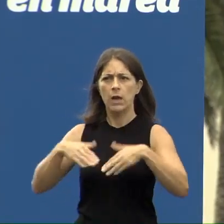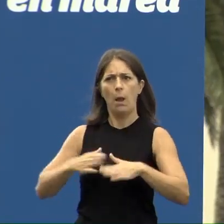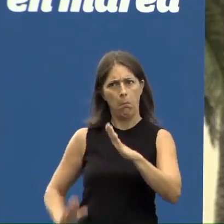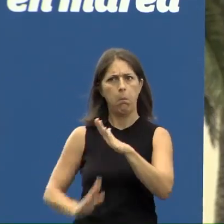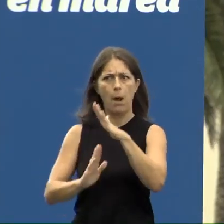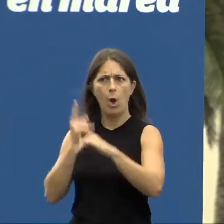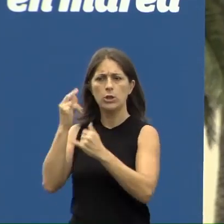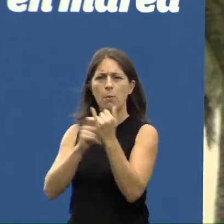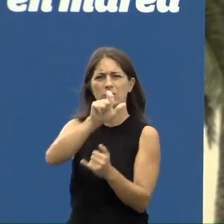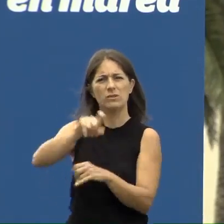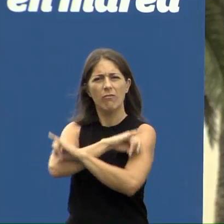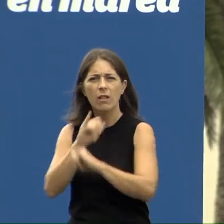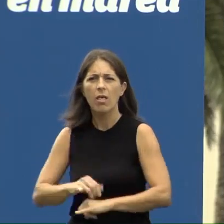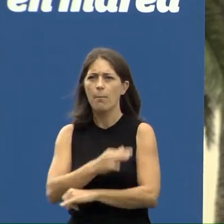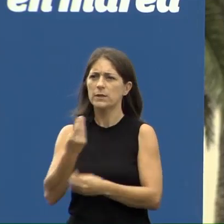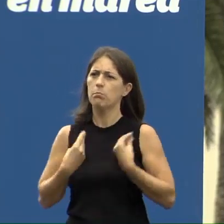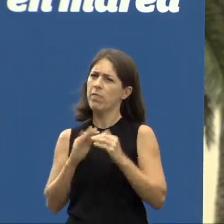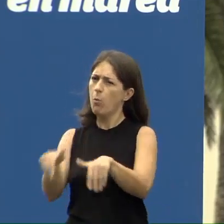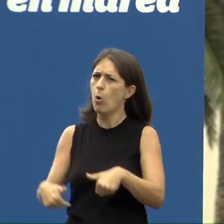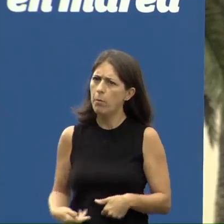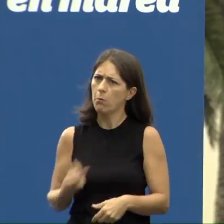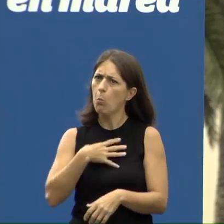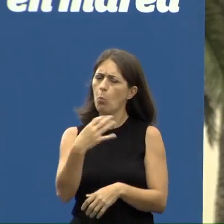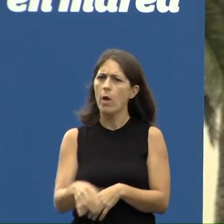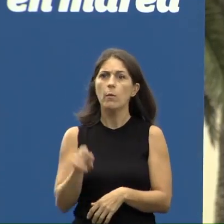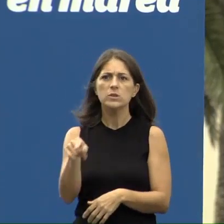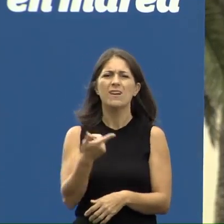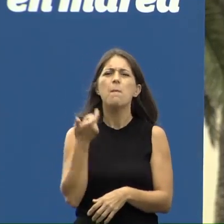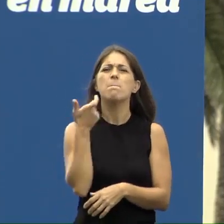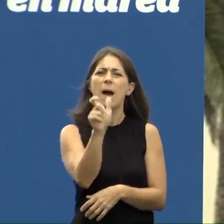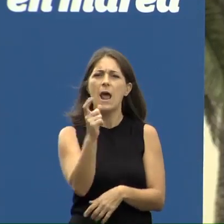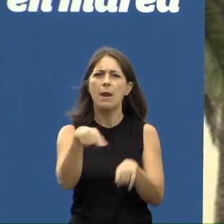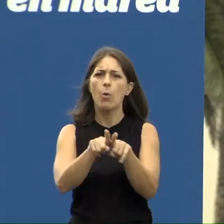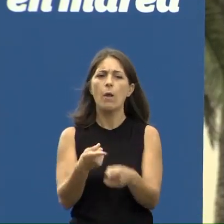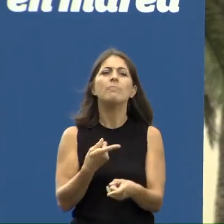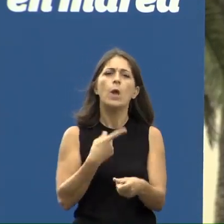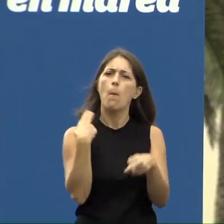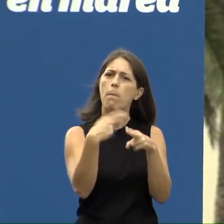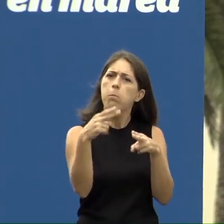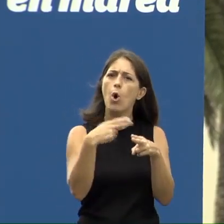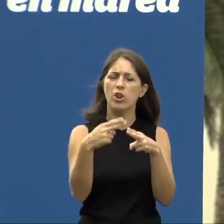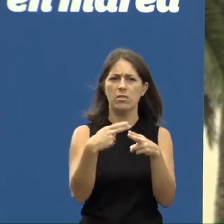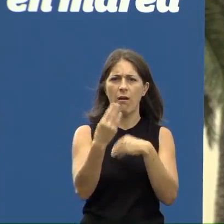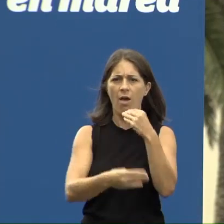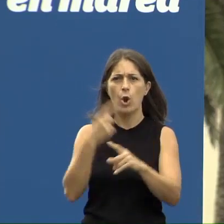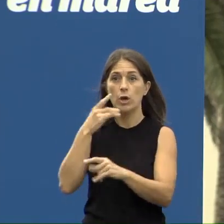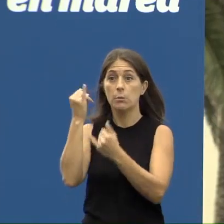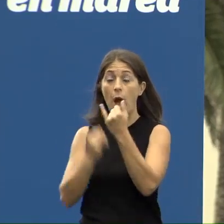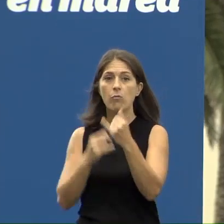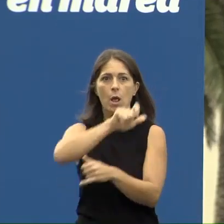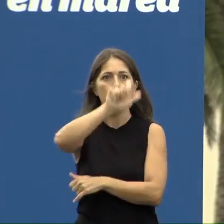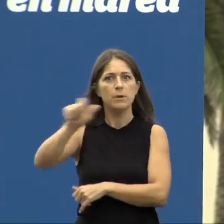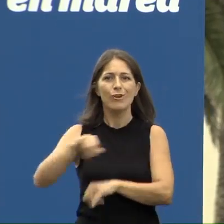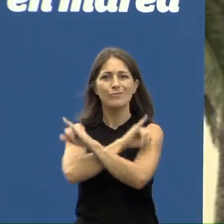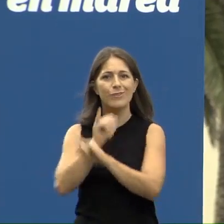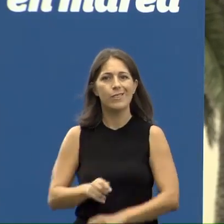pola súa felicidade. Porque eu creo que tamén hai que reivindicar esa palabra, facer política para conseguir a felicidade da xente